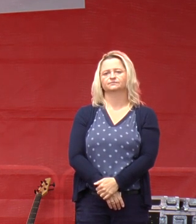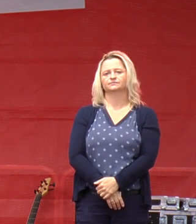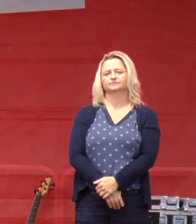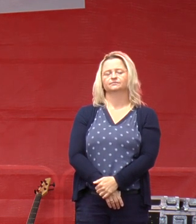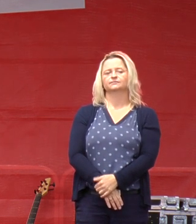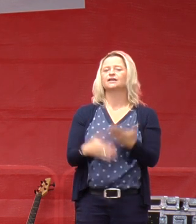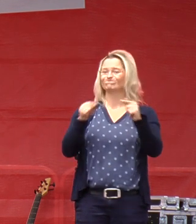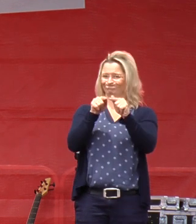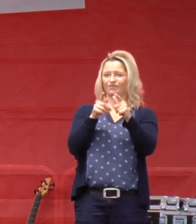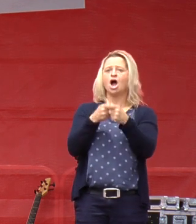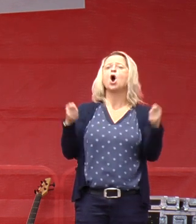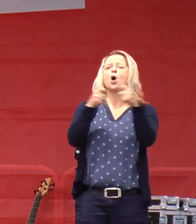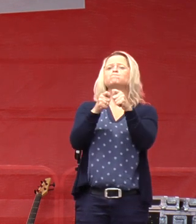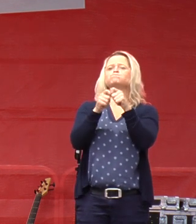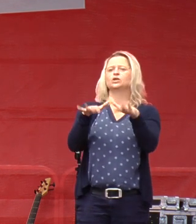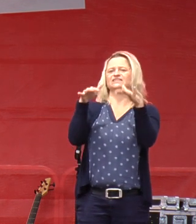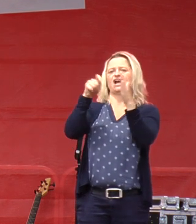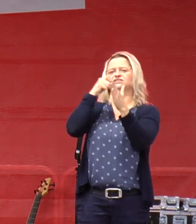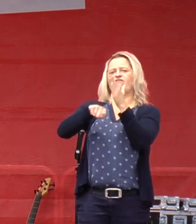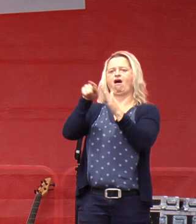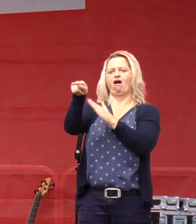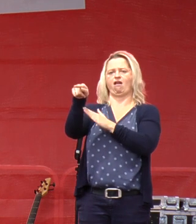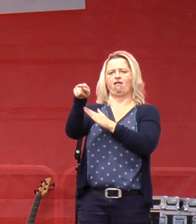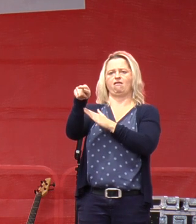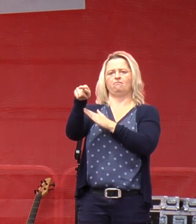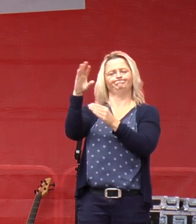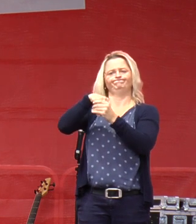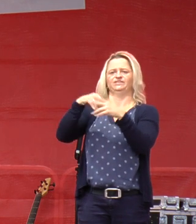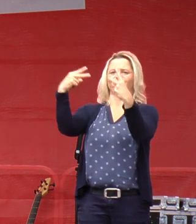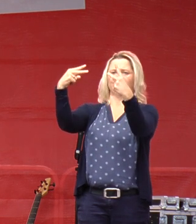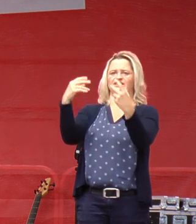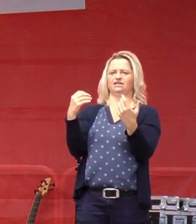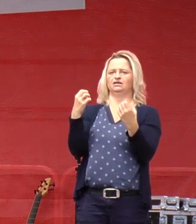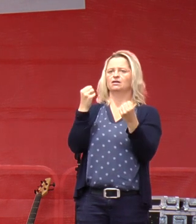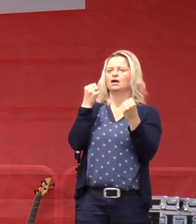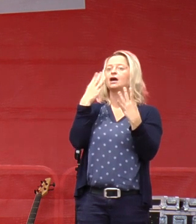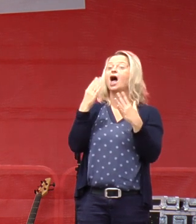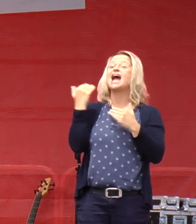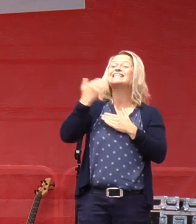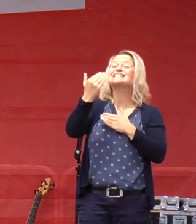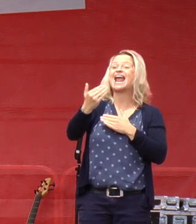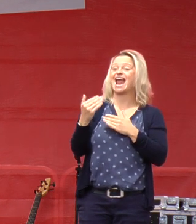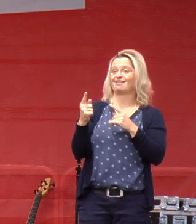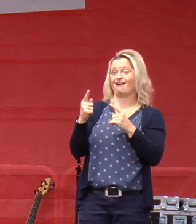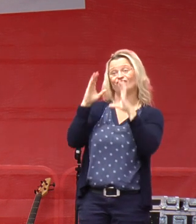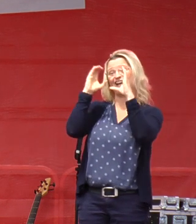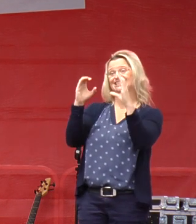Bei dieser Bundestagswahl geht es um was? Das kommt jetzt nicht bei jedem TV-Duell so deutlich